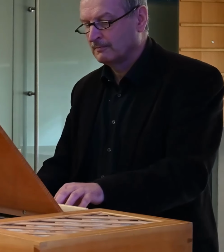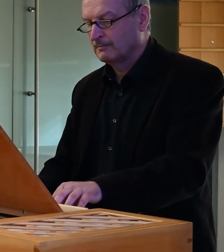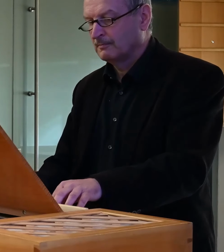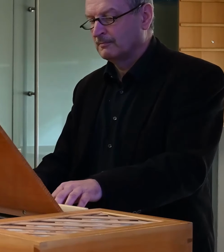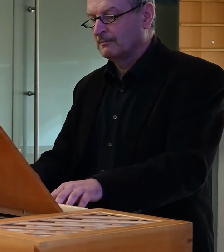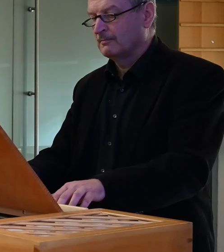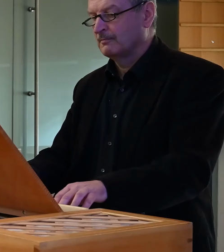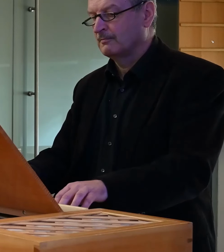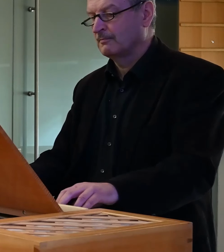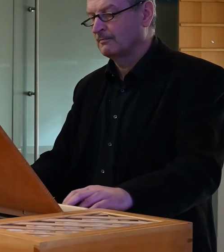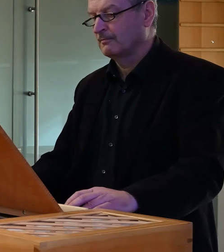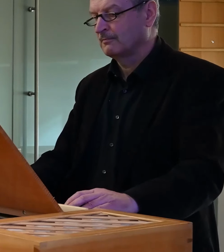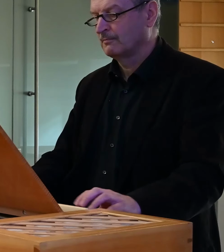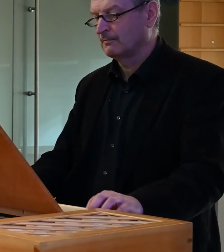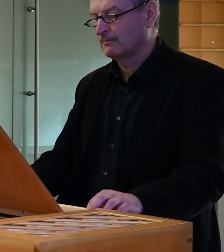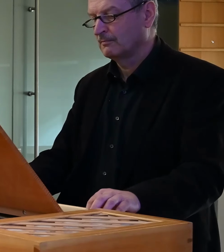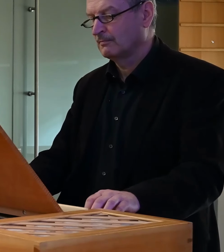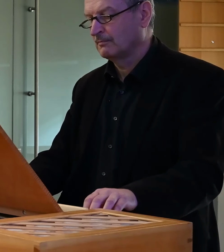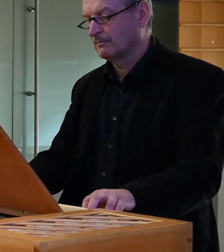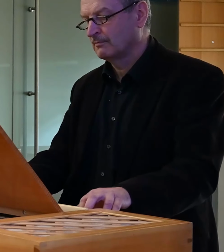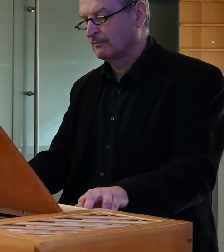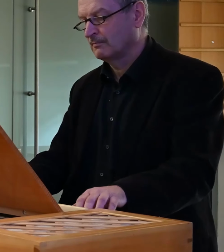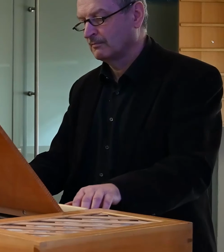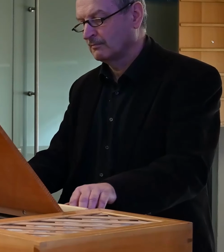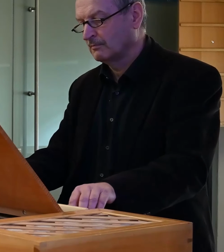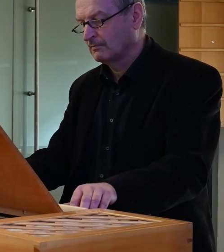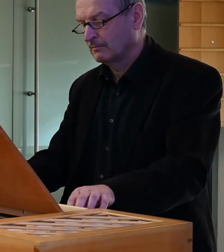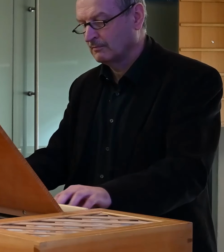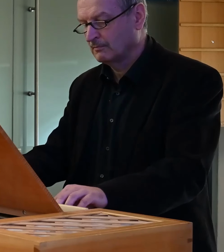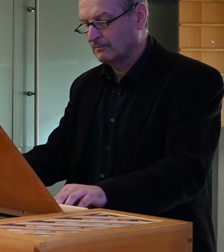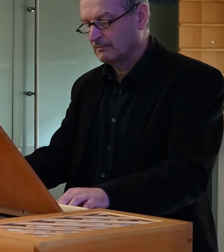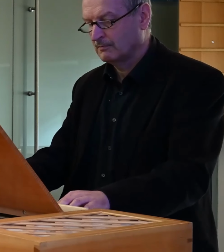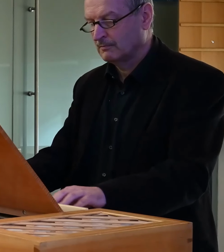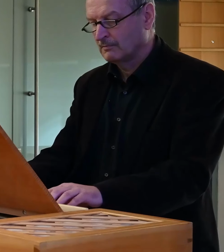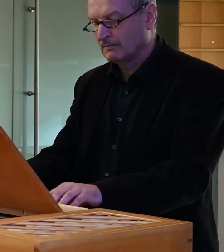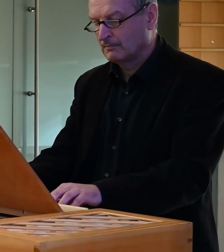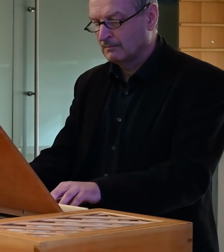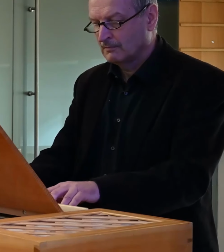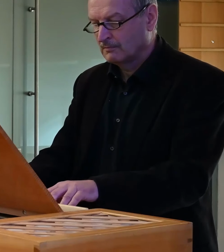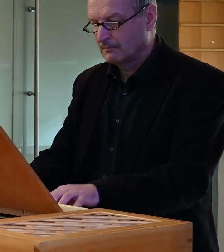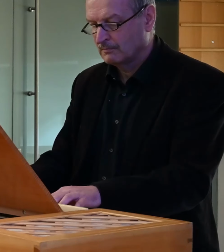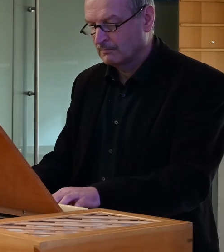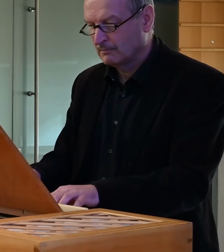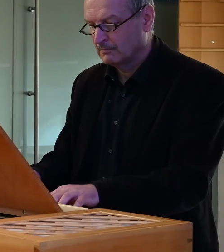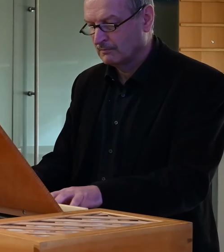Thank you.